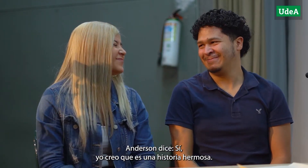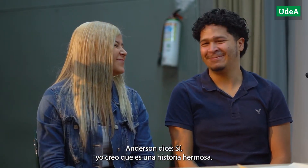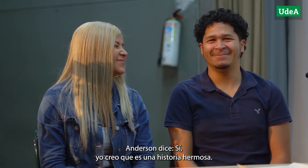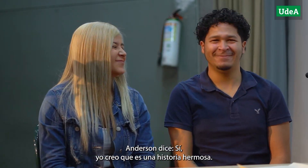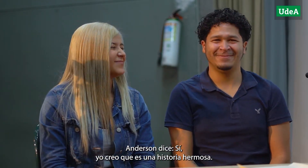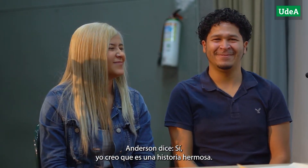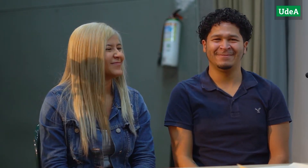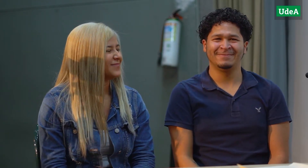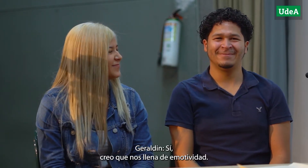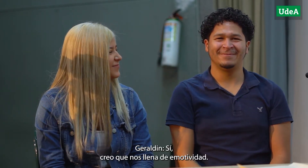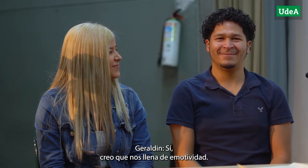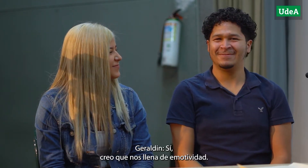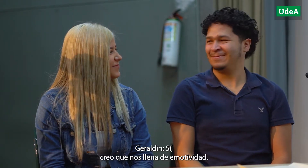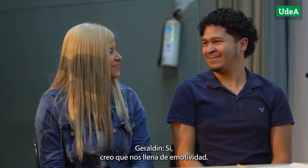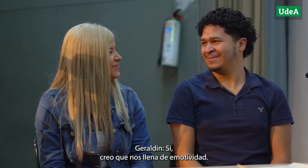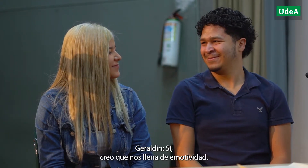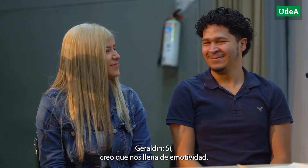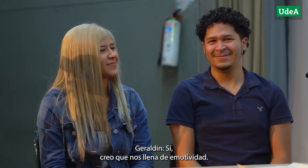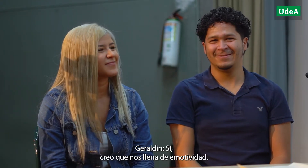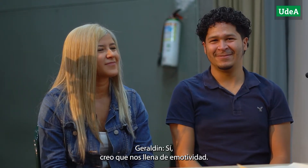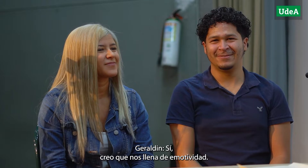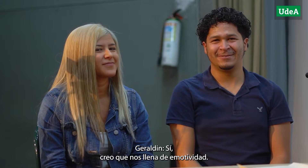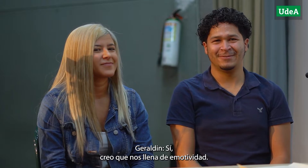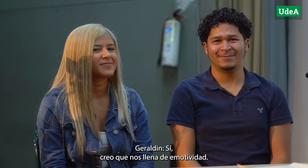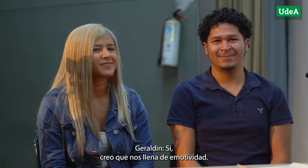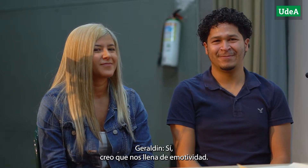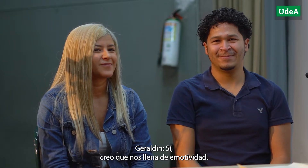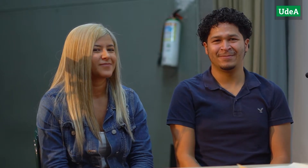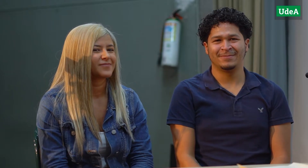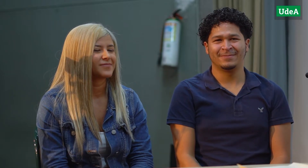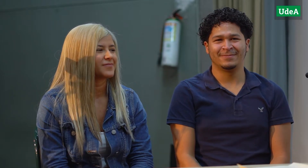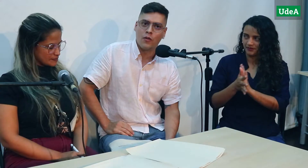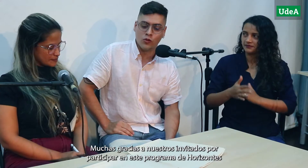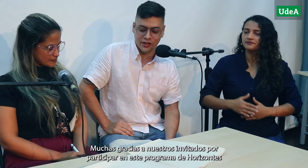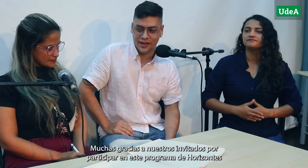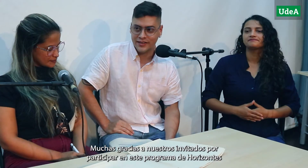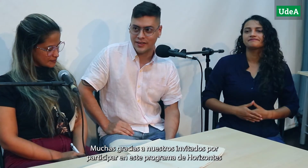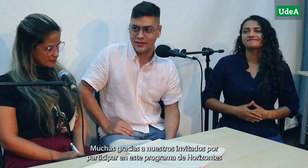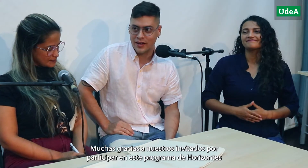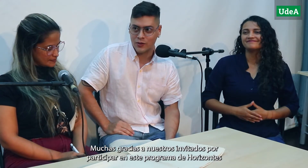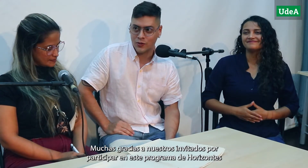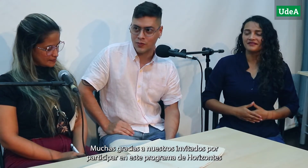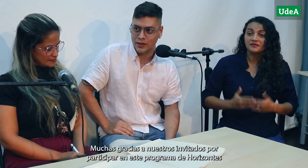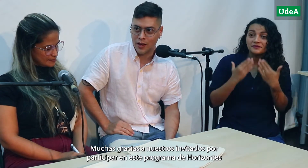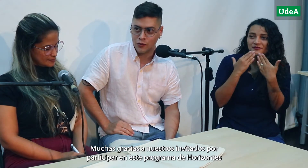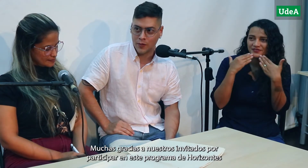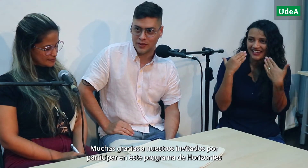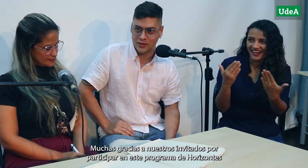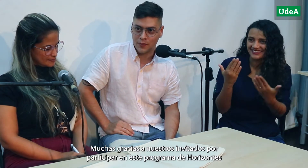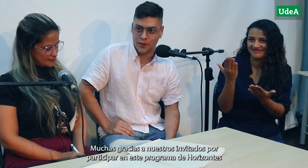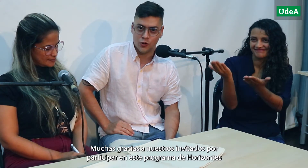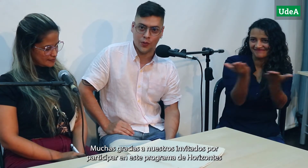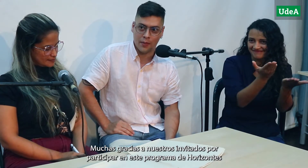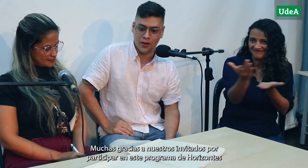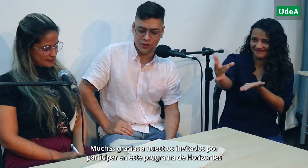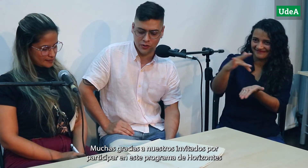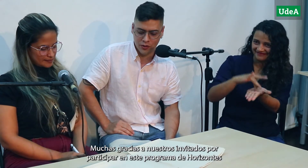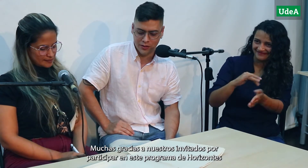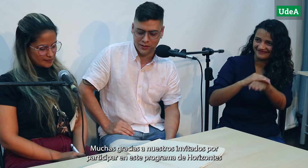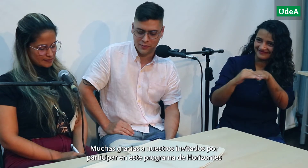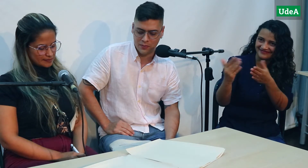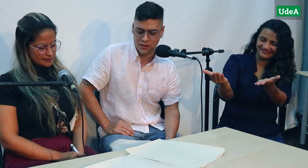es una historia hermosa. Geraldine, sí, creo que nos llena de emotividad. Muchas gracias a nuestros invitados por participar en nuestro